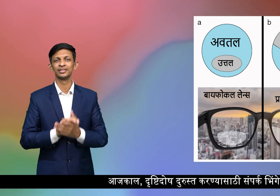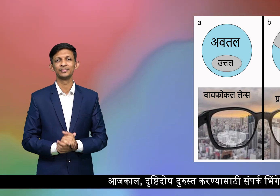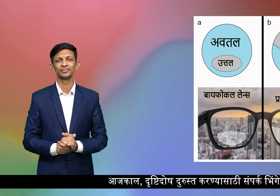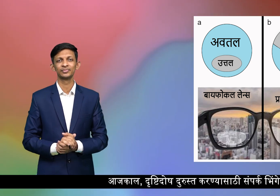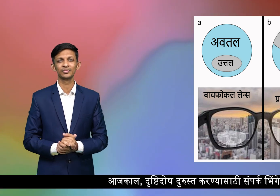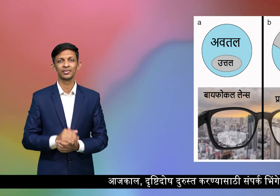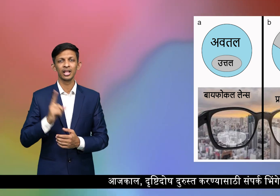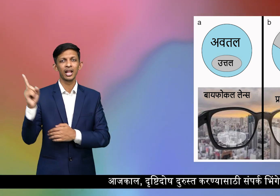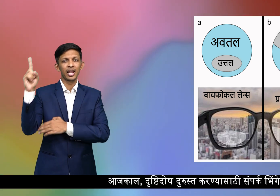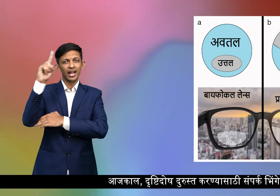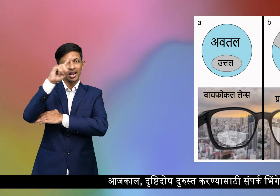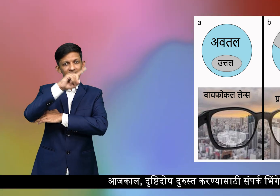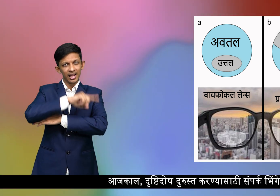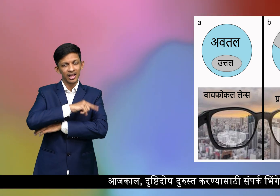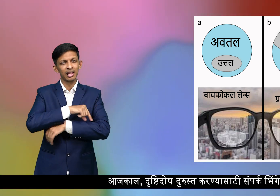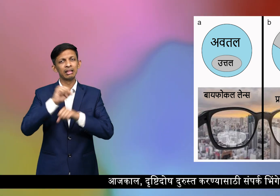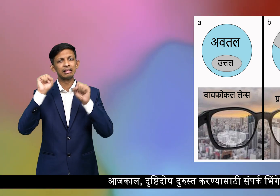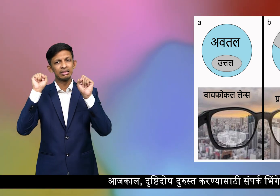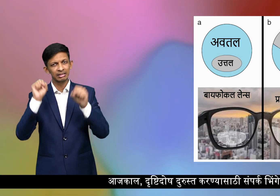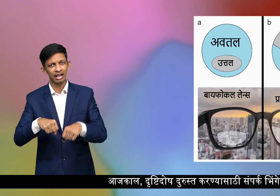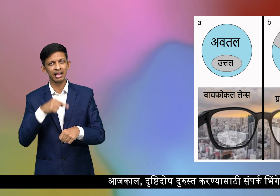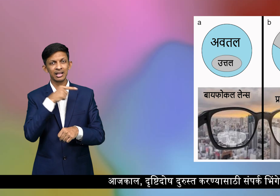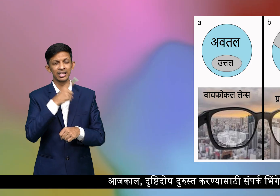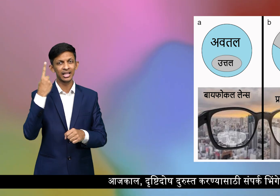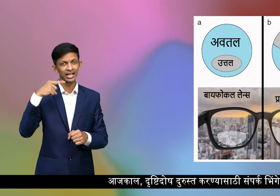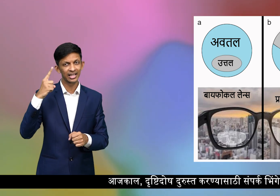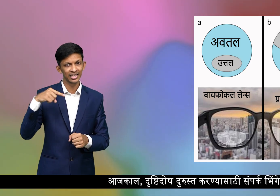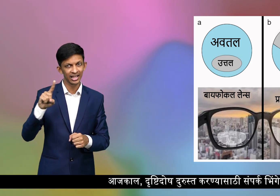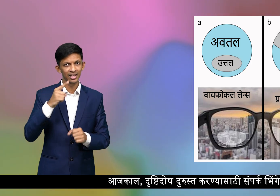आजकाल दृष्टिदोष दुरुस्त करण्यासाठी संपर्क भिंगे